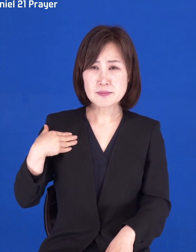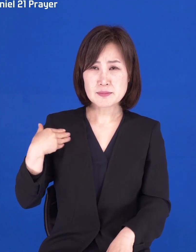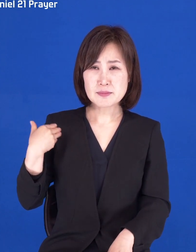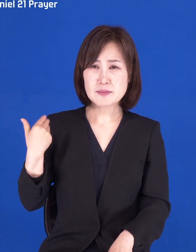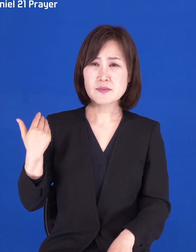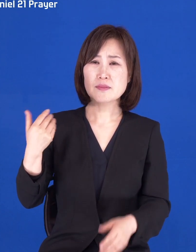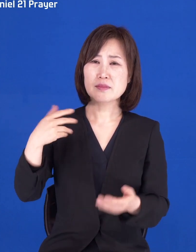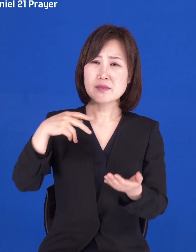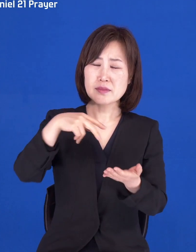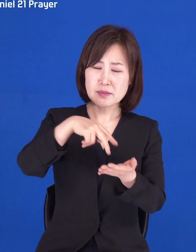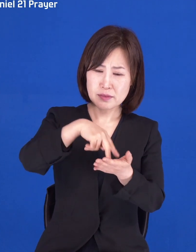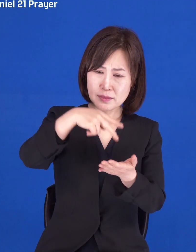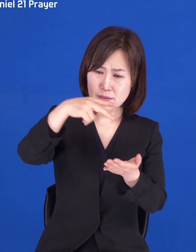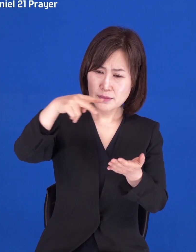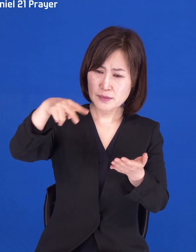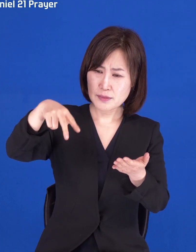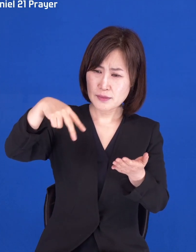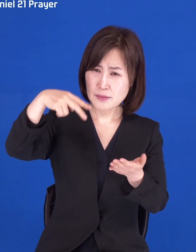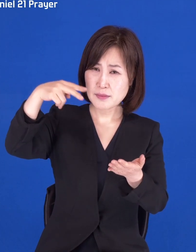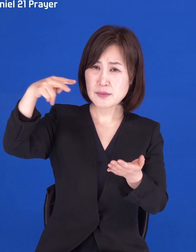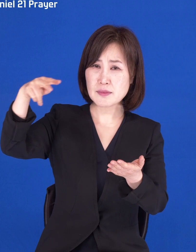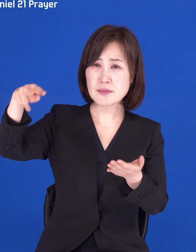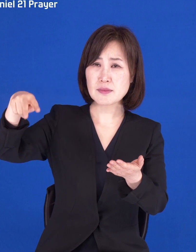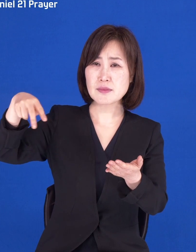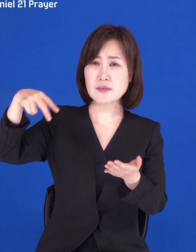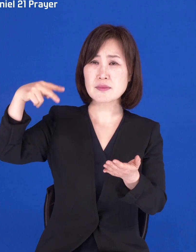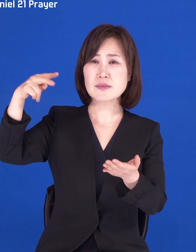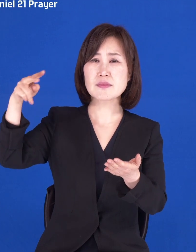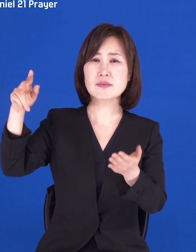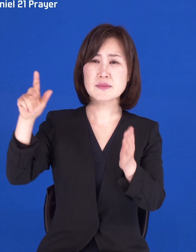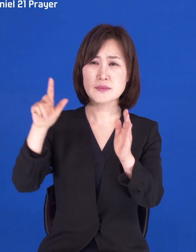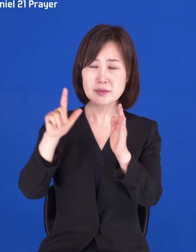갈 길 몰라